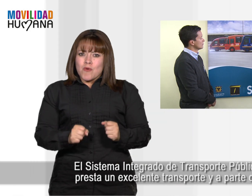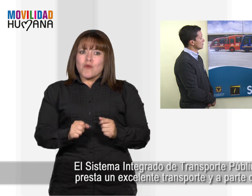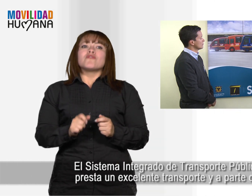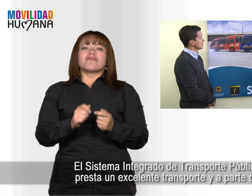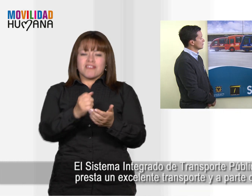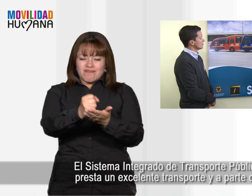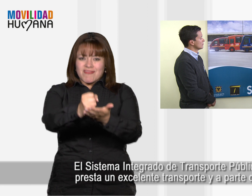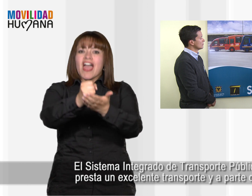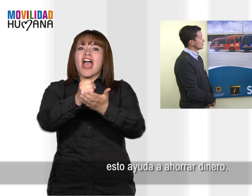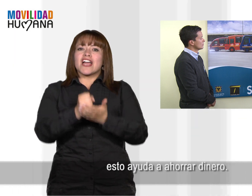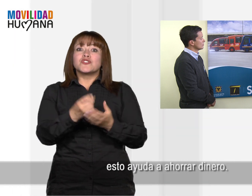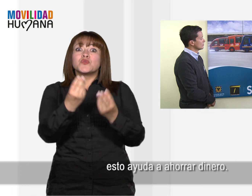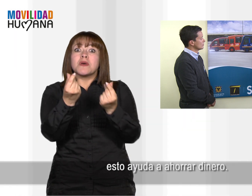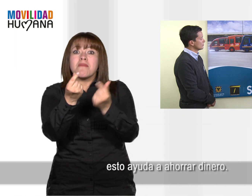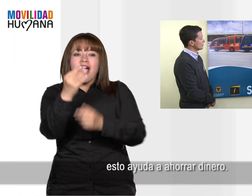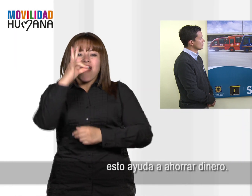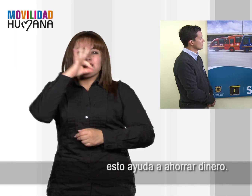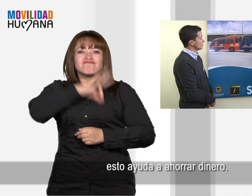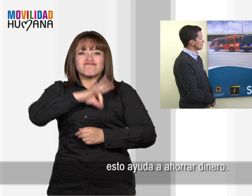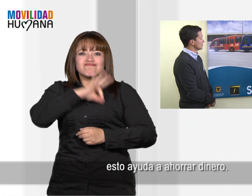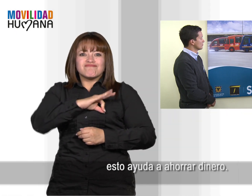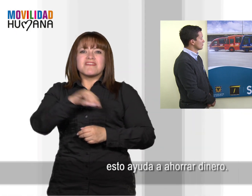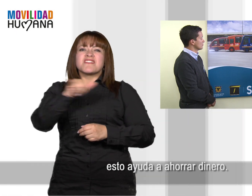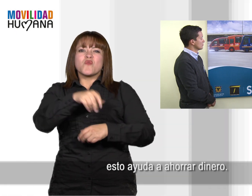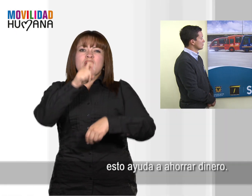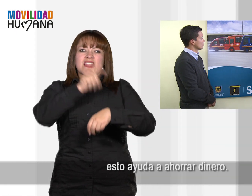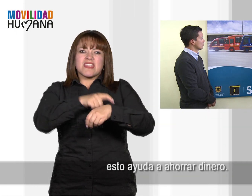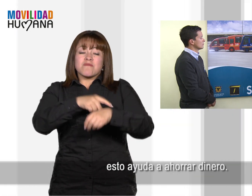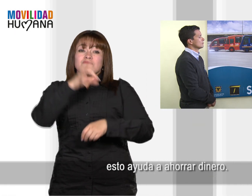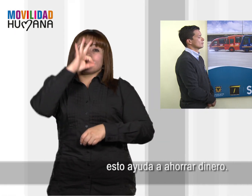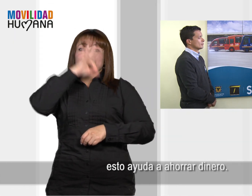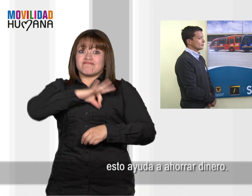excelente transporte, y aparte de eso, ayuda a ahorrar dinero.